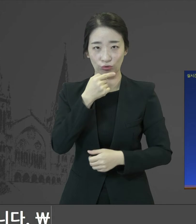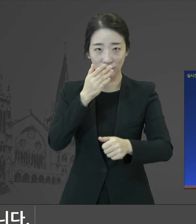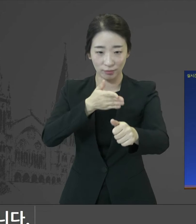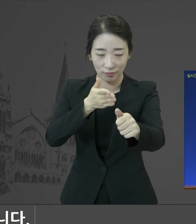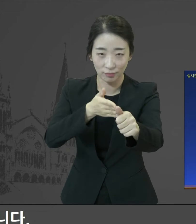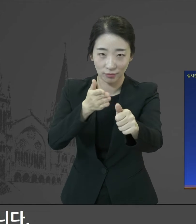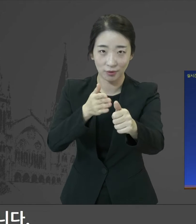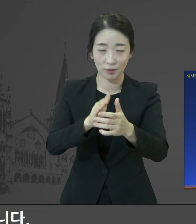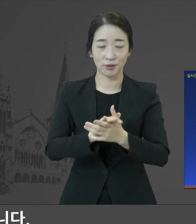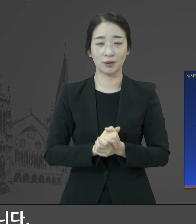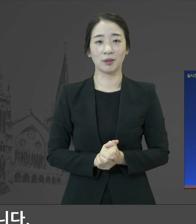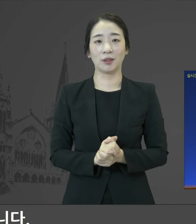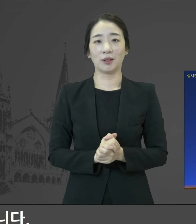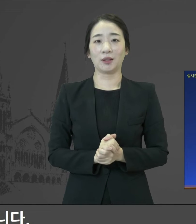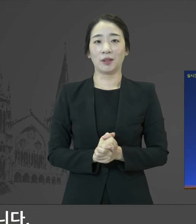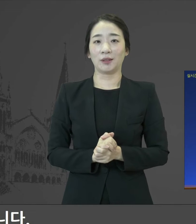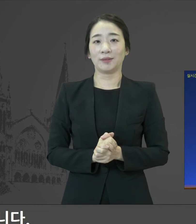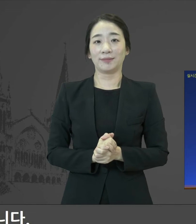내어주심,